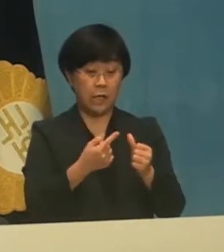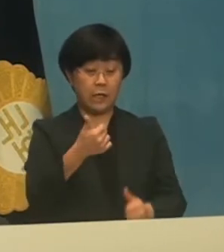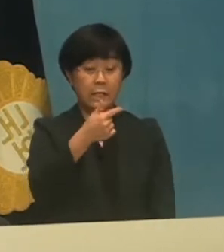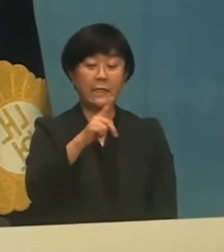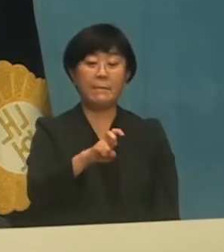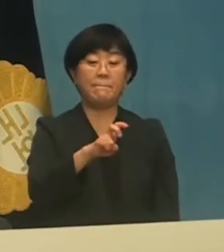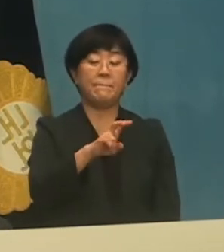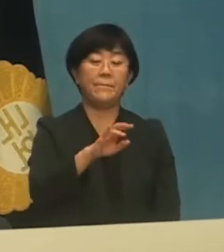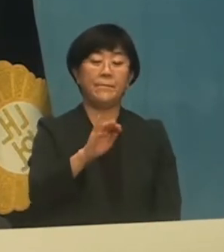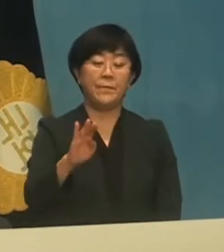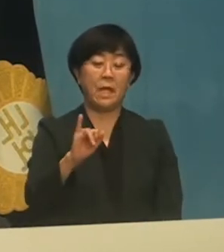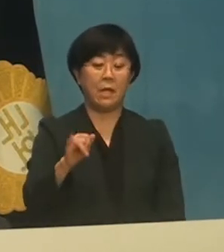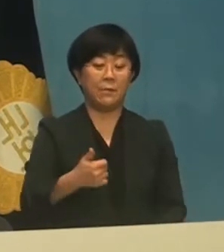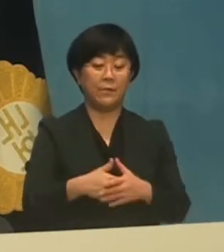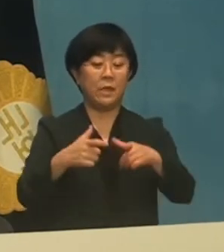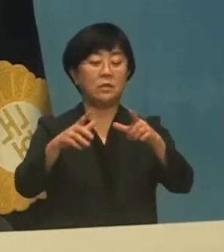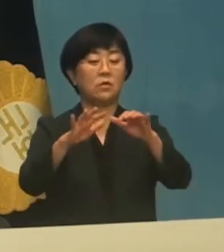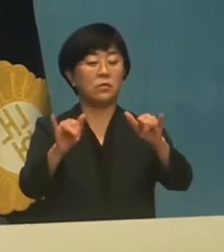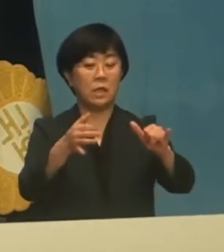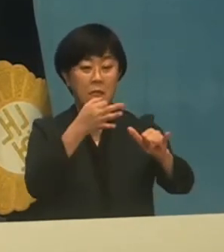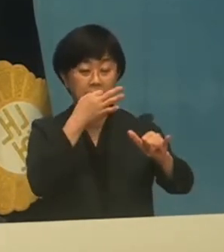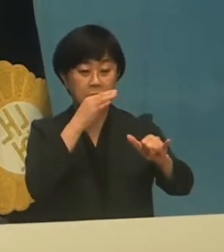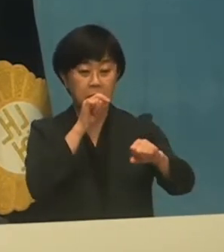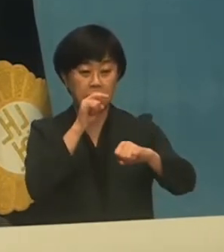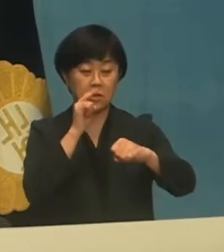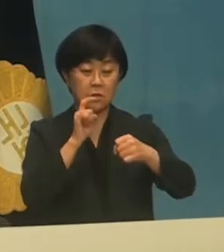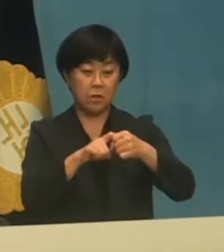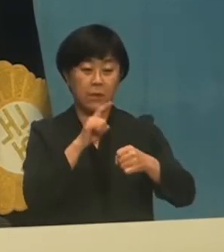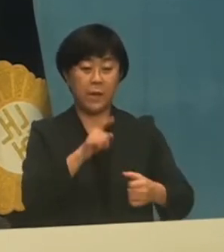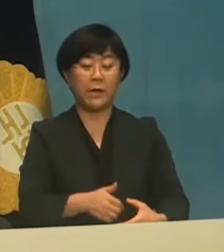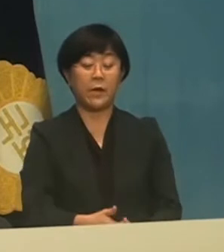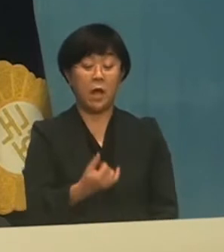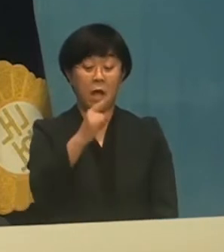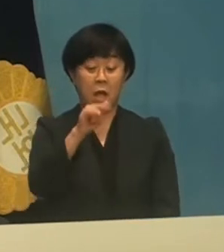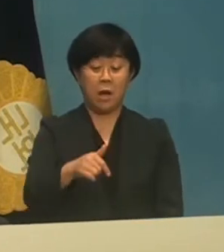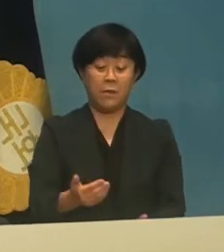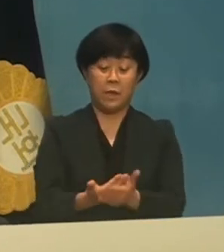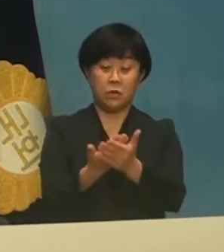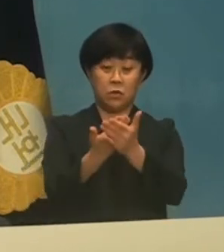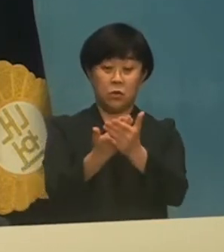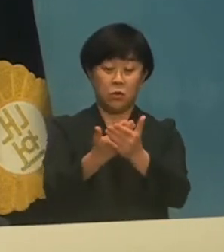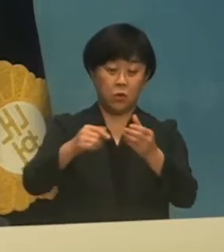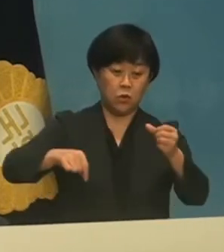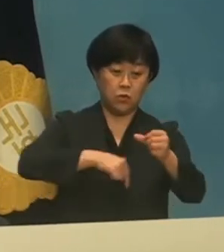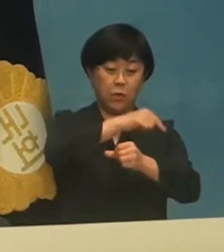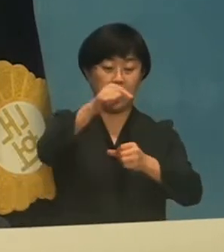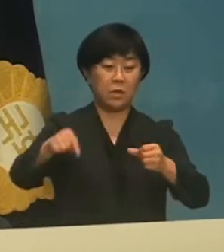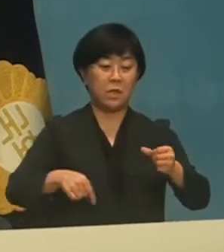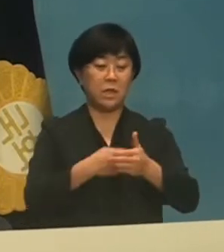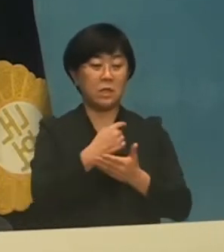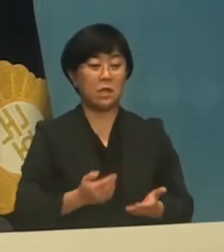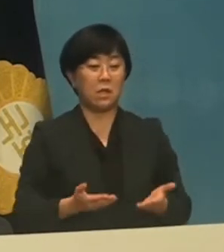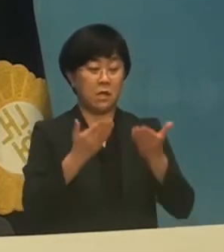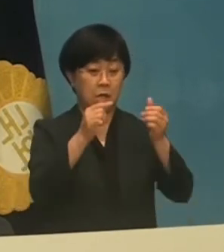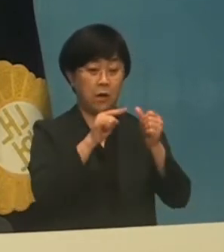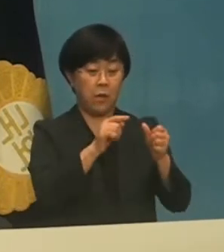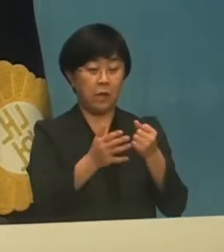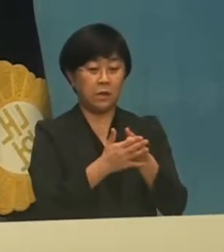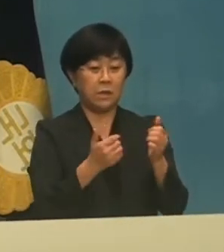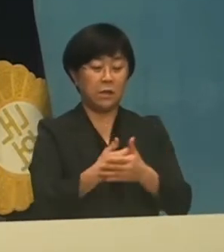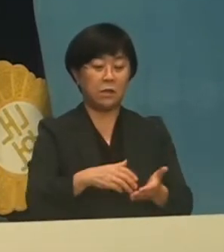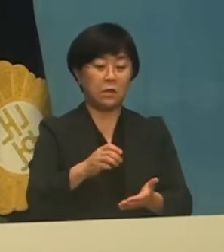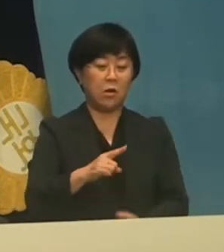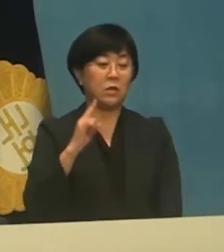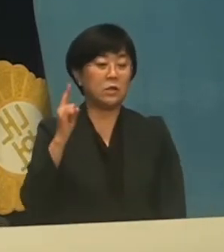님비라면 지역 주민들이 이기적인 것이라는 핵발전소 지역 주민들의 무한희생을 강요하면서 값싼 전기를